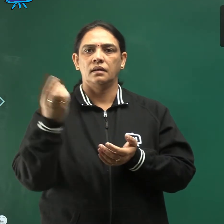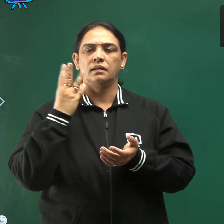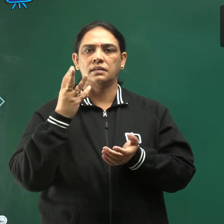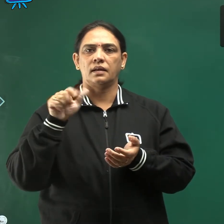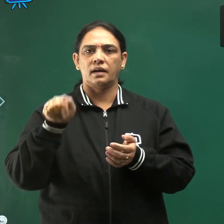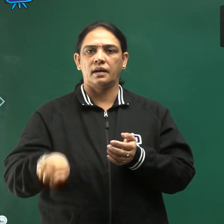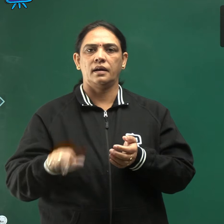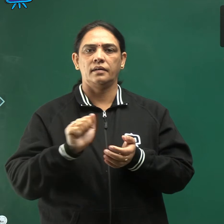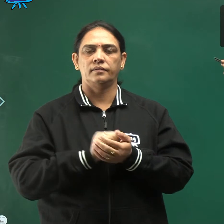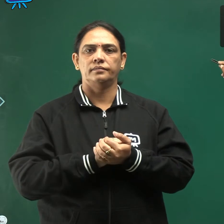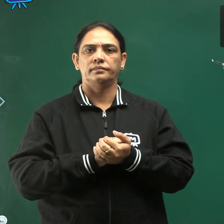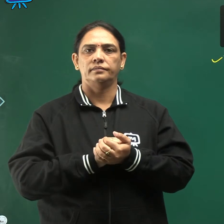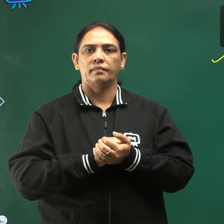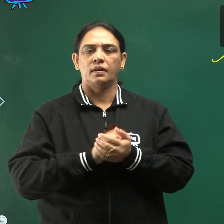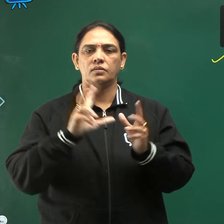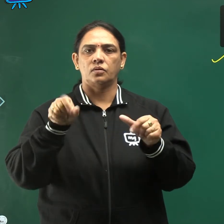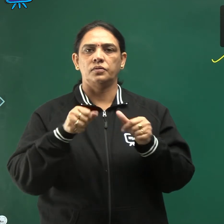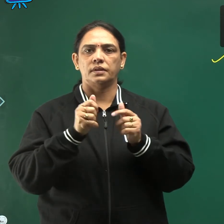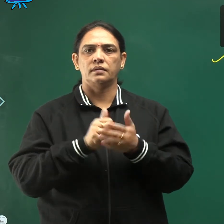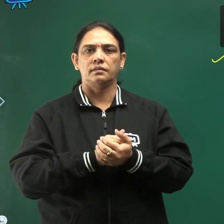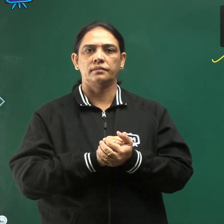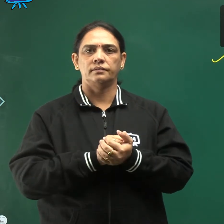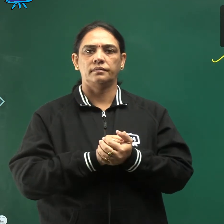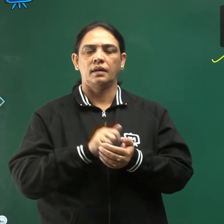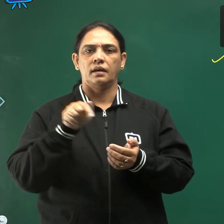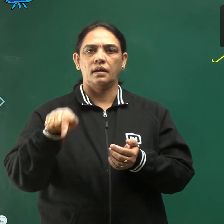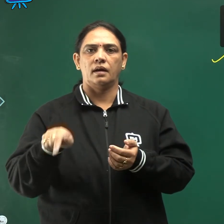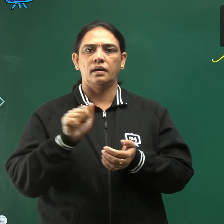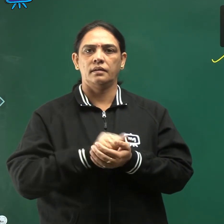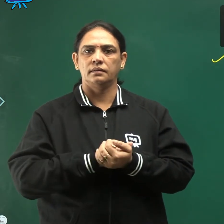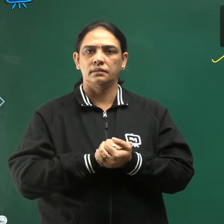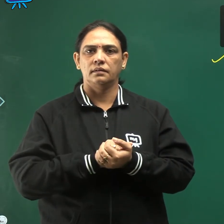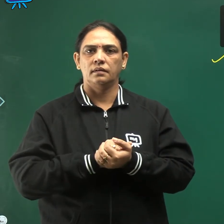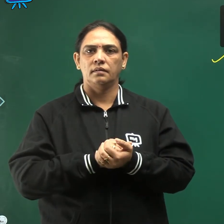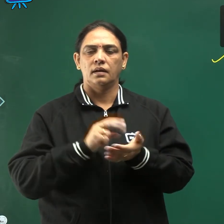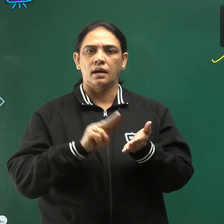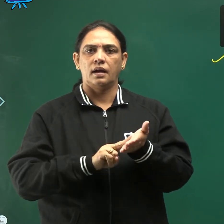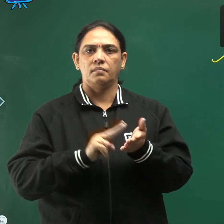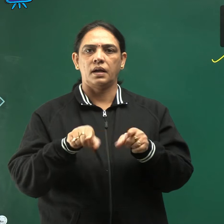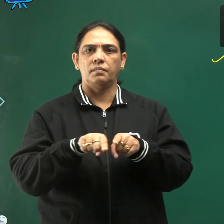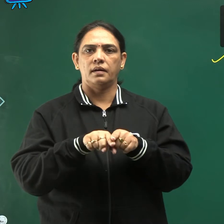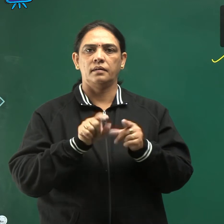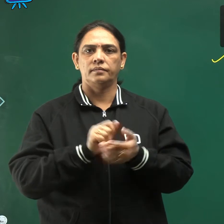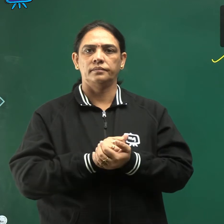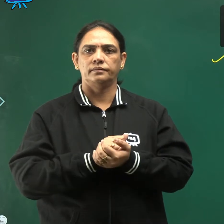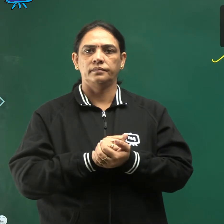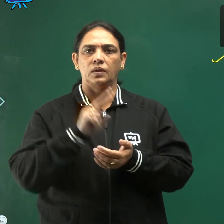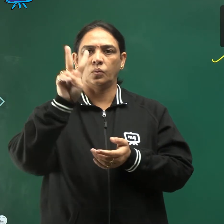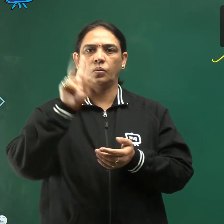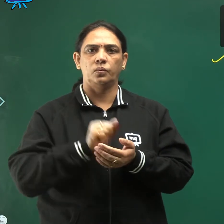संख्याएं हैं। हल। यहाँ n बराबर